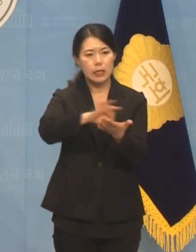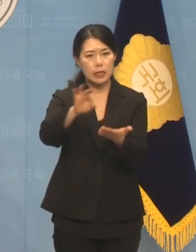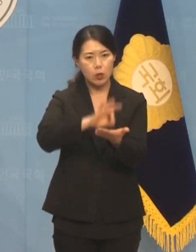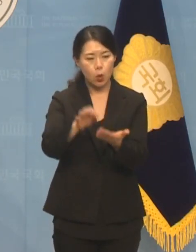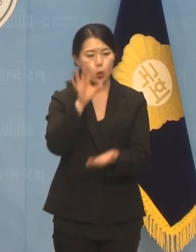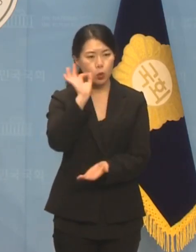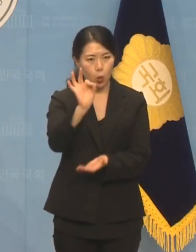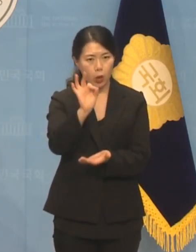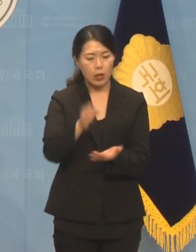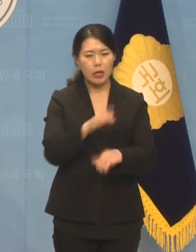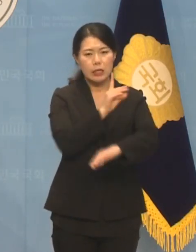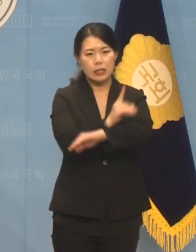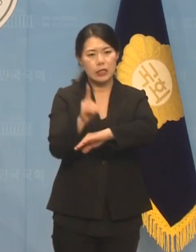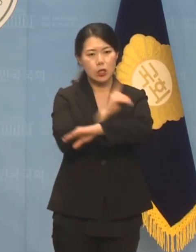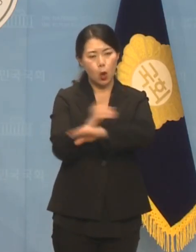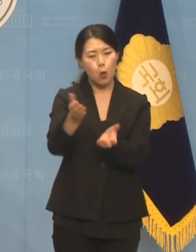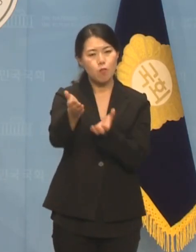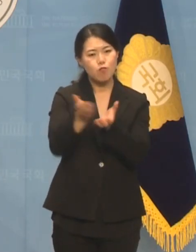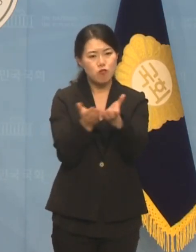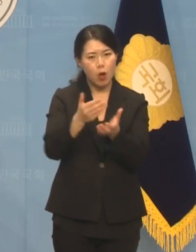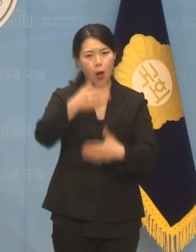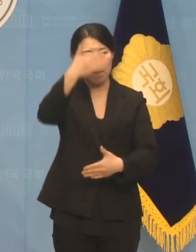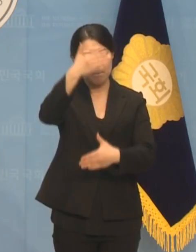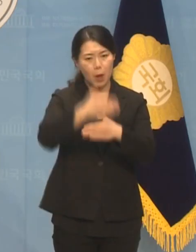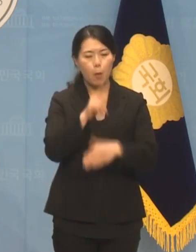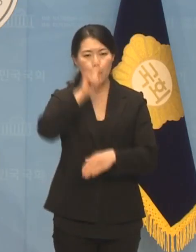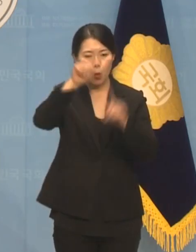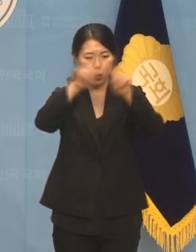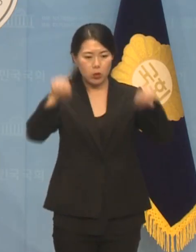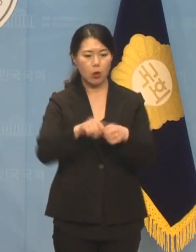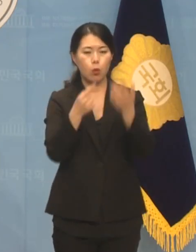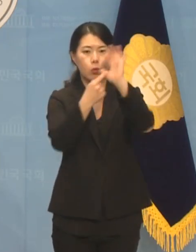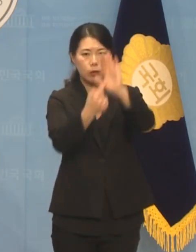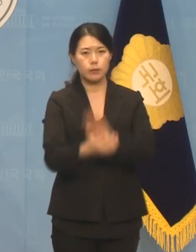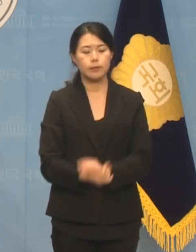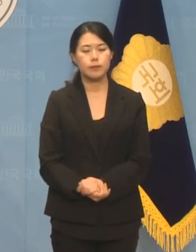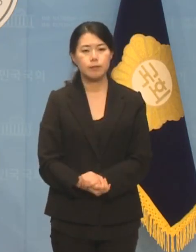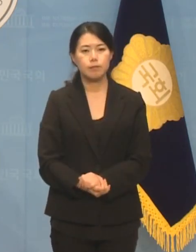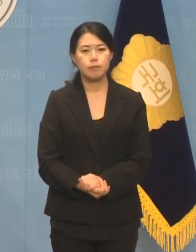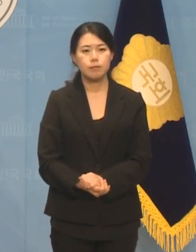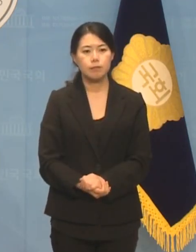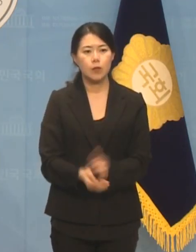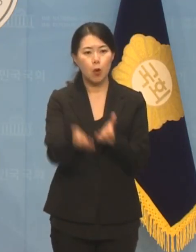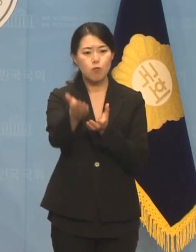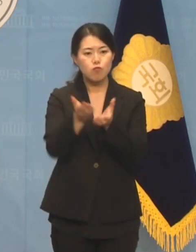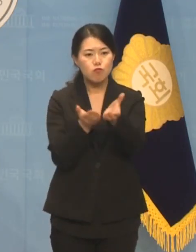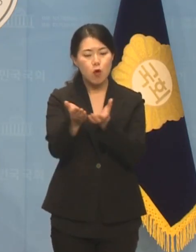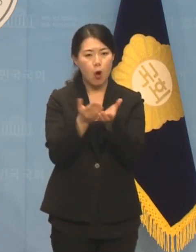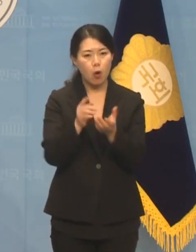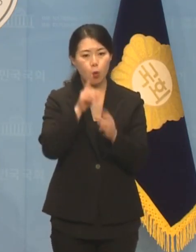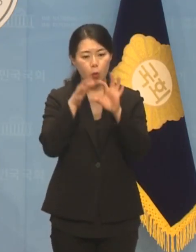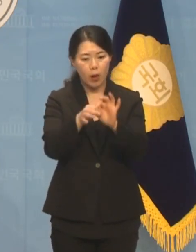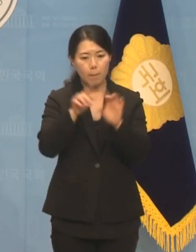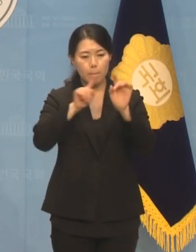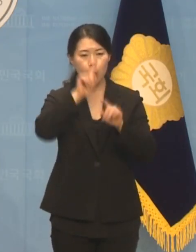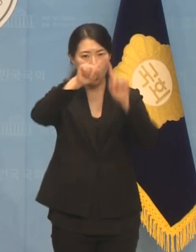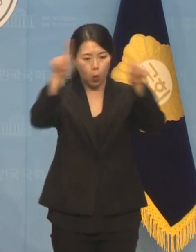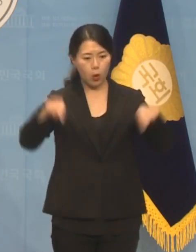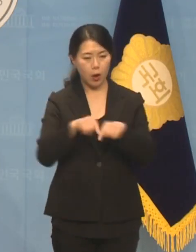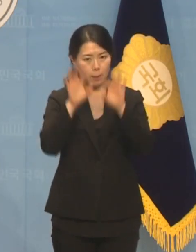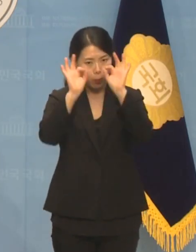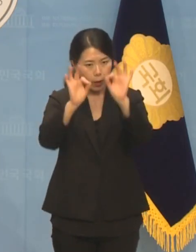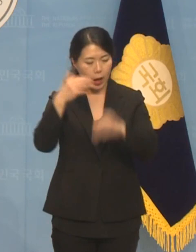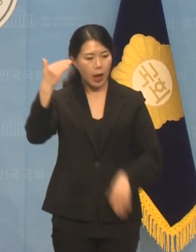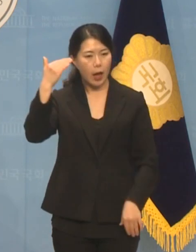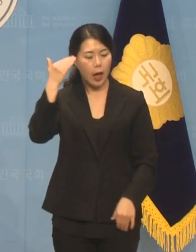무역 장벽이라는 취지의 무역 장벽 보고서를 공개했습니다. 무역 장벽 보고서에는 일부